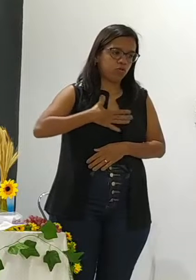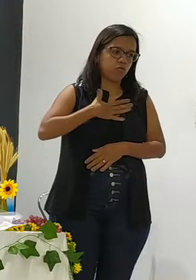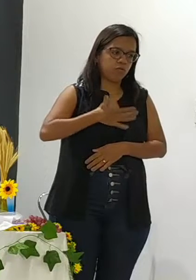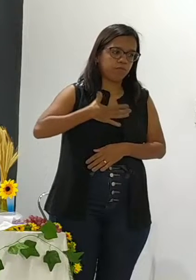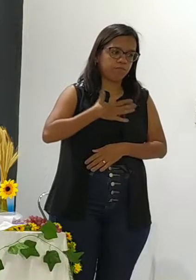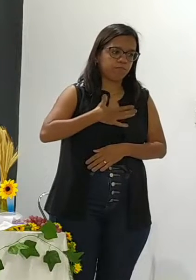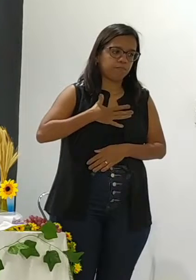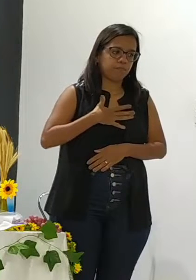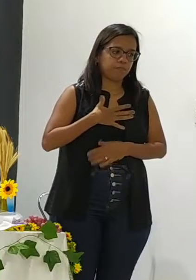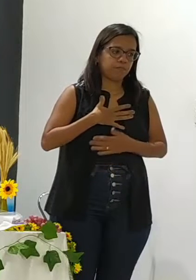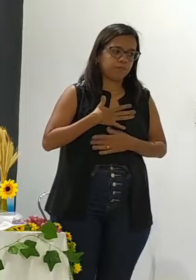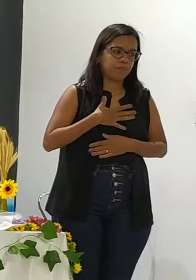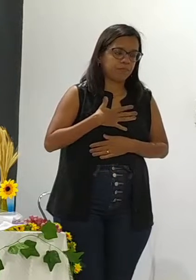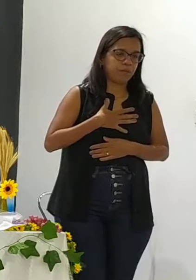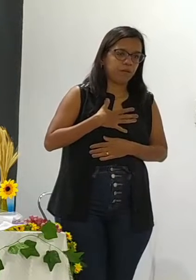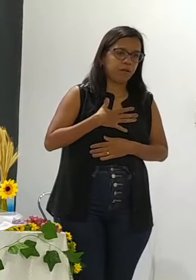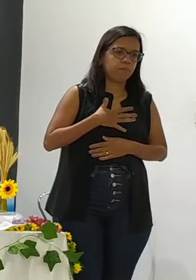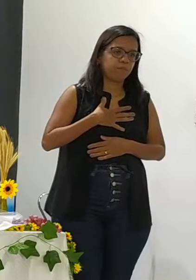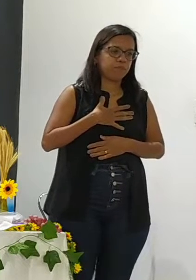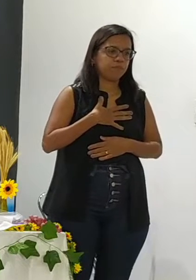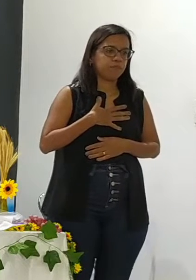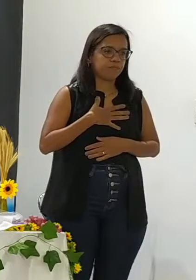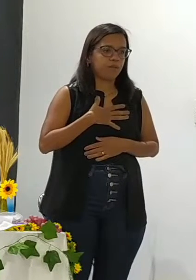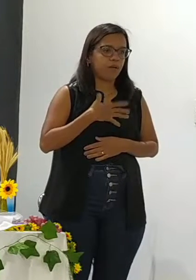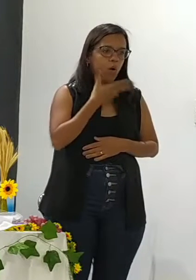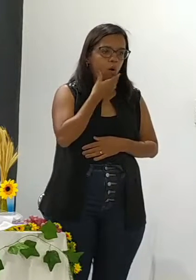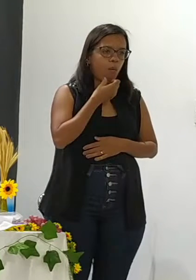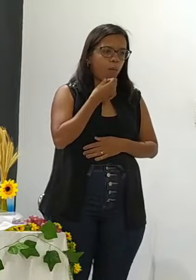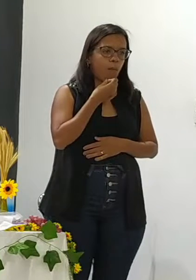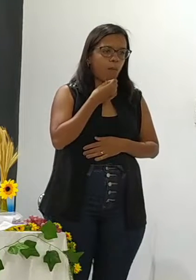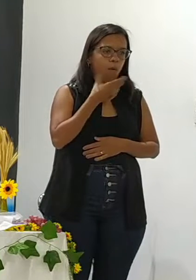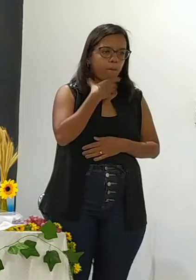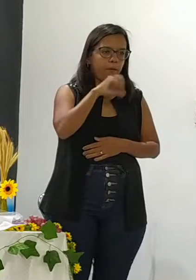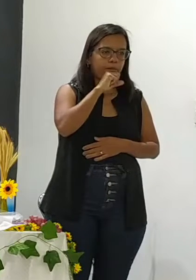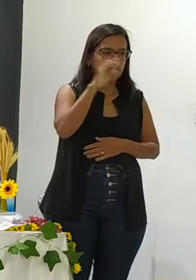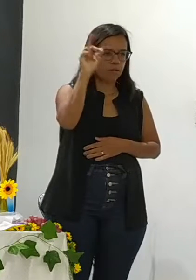Vão sofrer, querido. E foi o que aconteceu aqui.